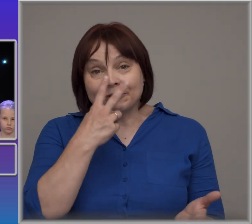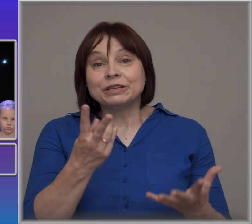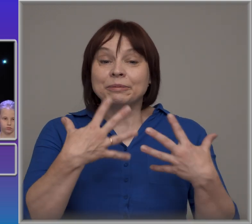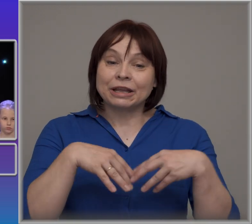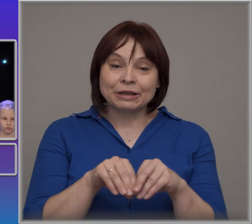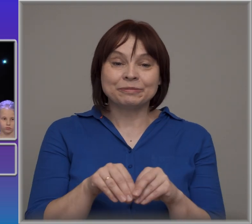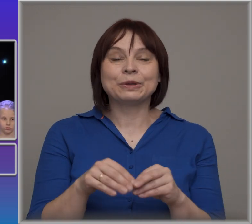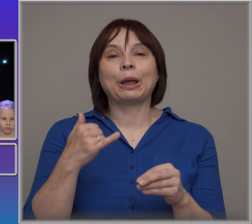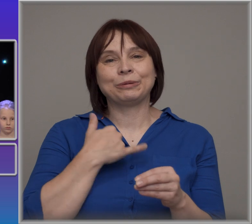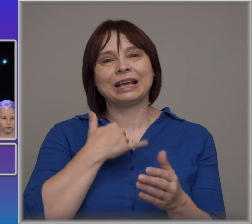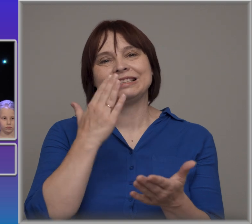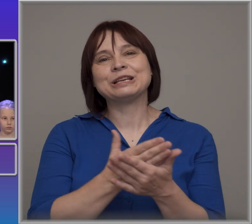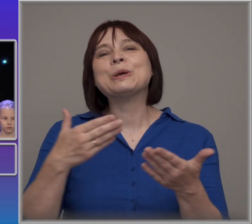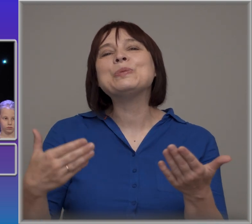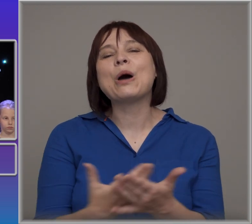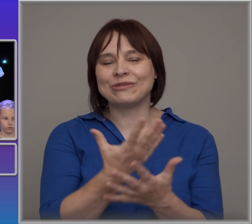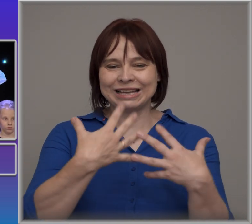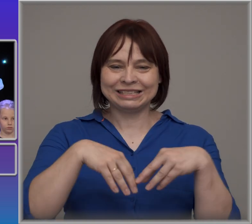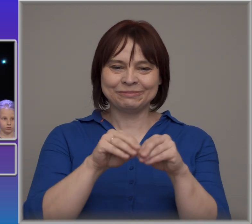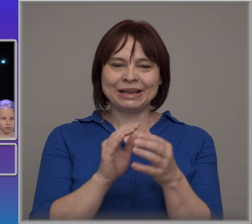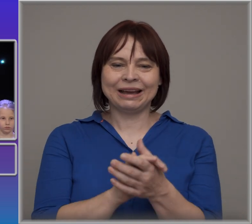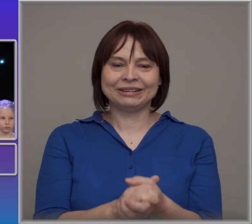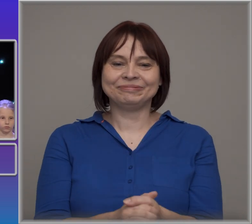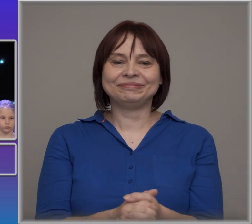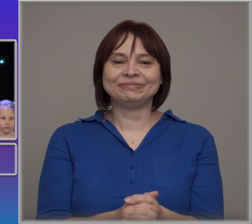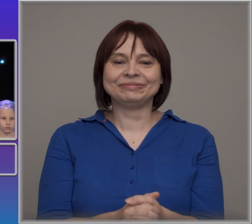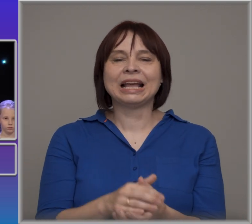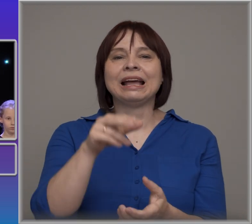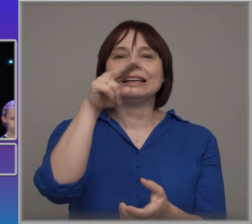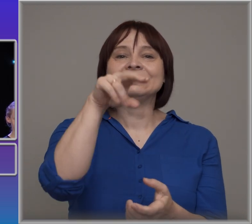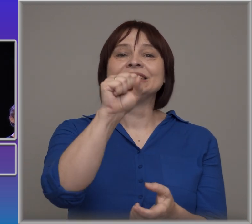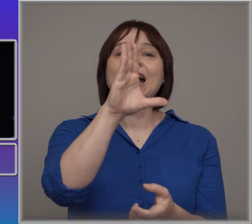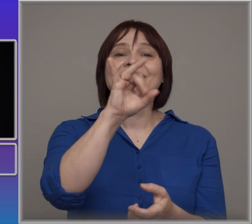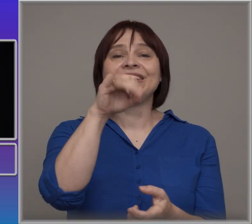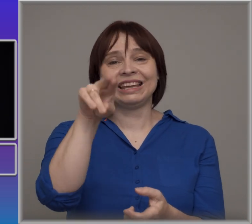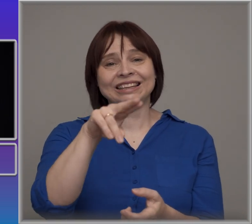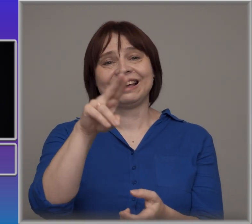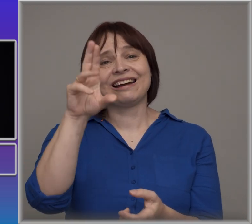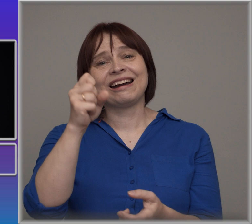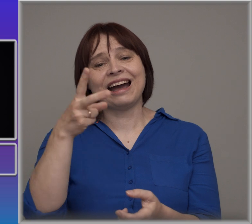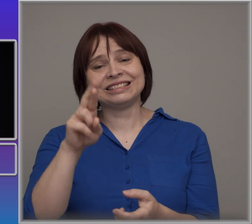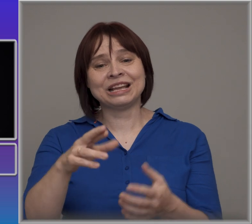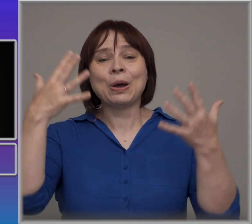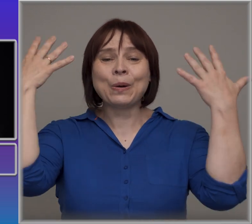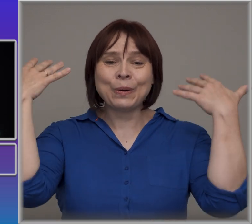еще раз благословение. Аминь. Будьте благословенны. Детки, я так понимаю, там есть служение для них, да, могут пройти